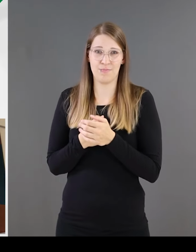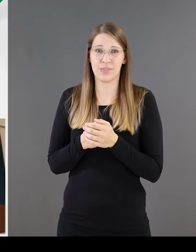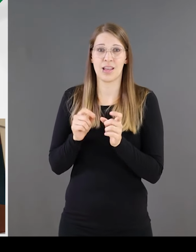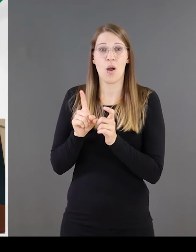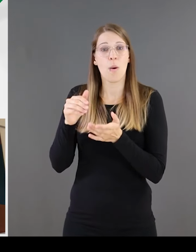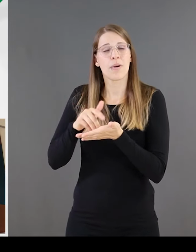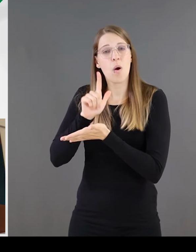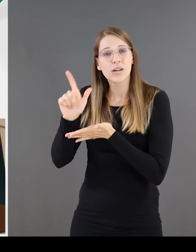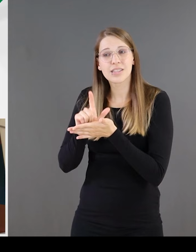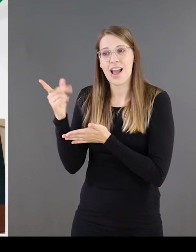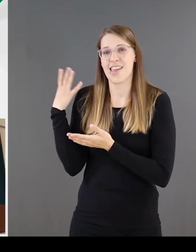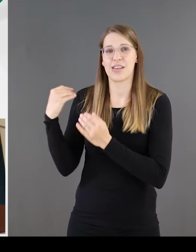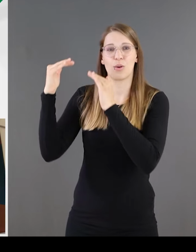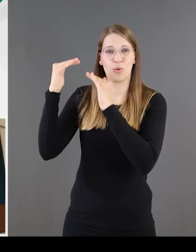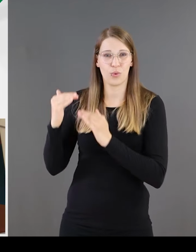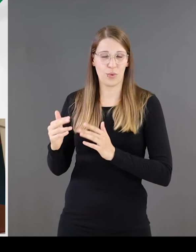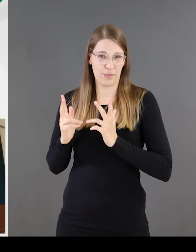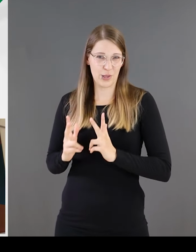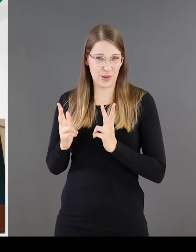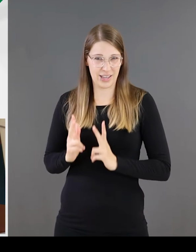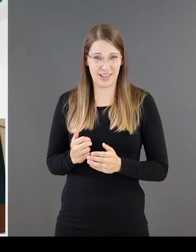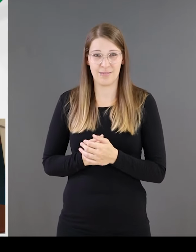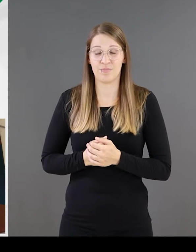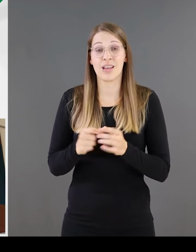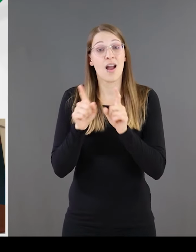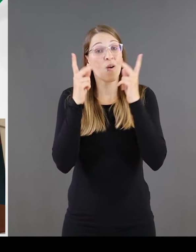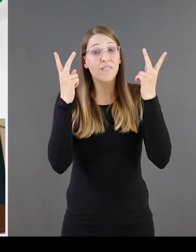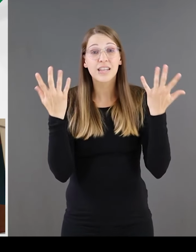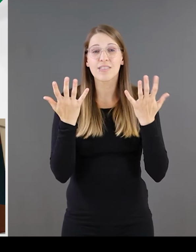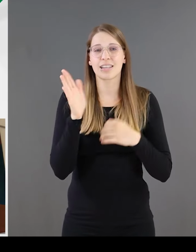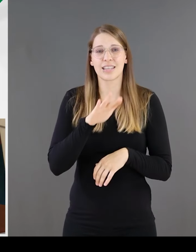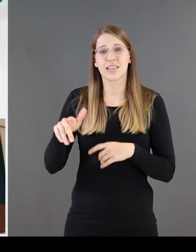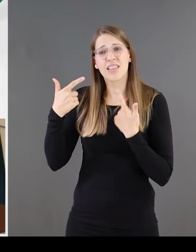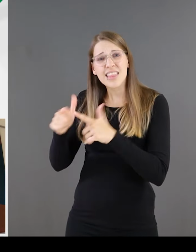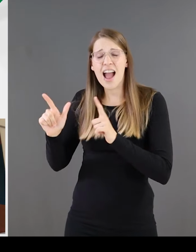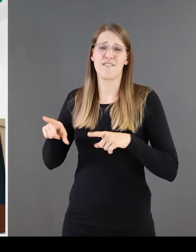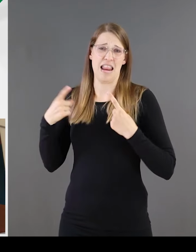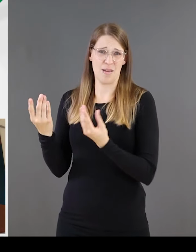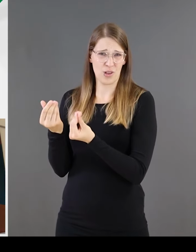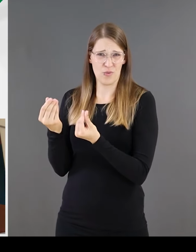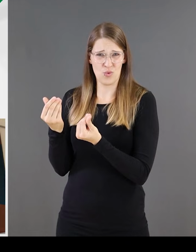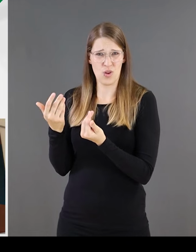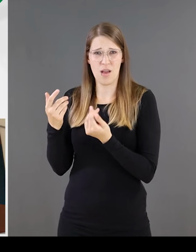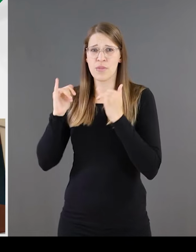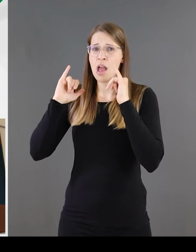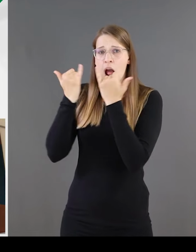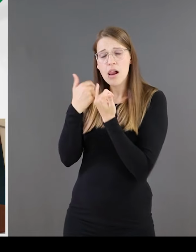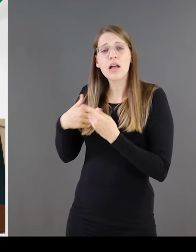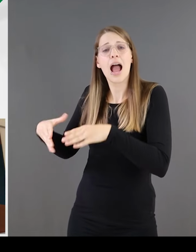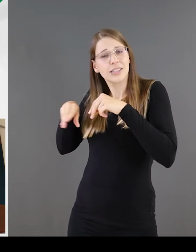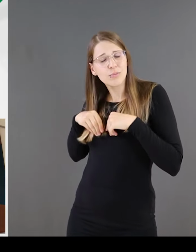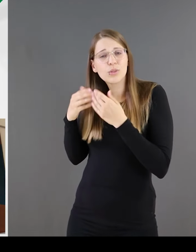beruhigen. Dann ist es auch wichtig, dass die Kinder erleben dürfen, dass jedes ihrer Gefühle